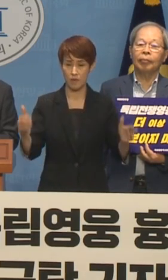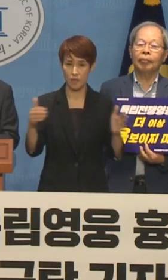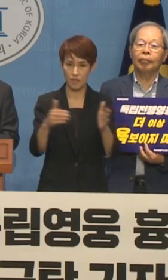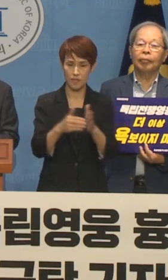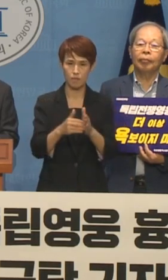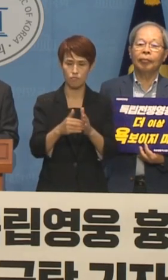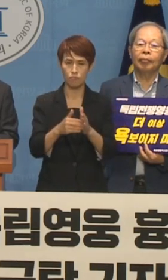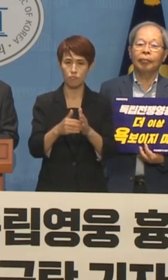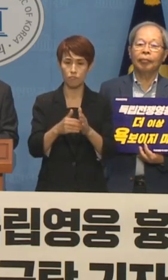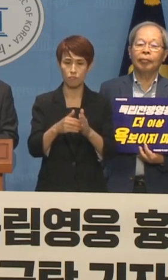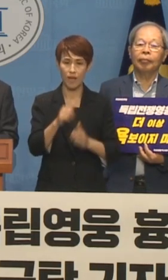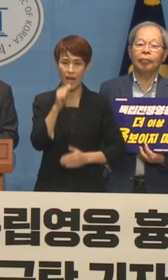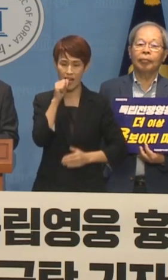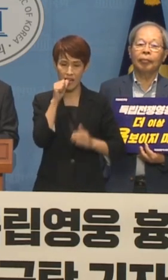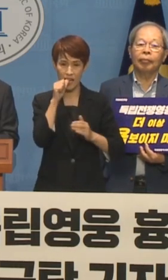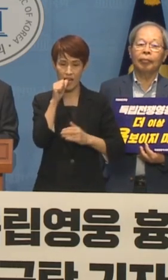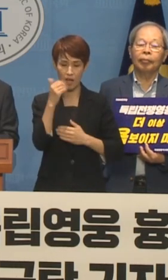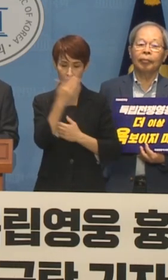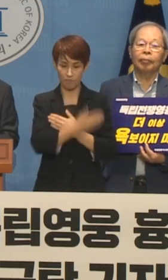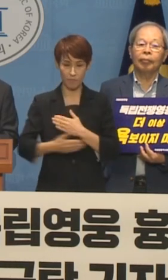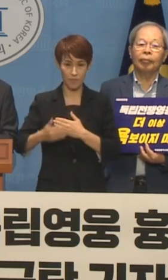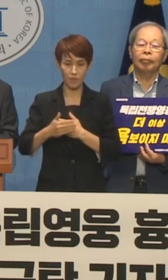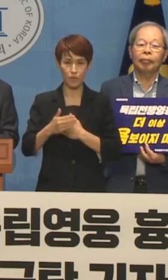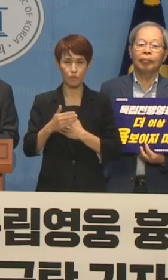존치를 주장해왔고